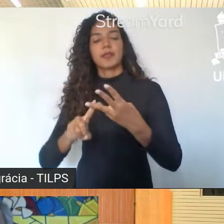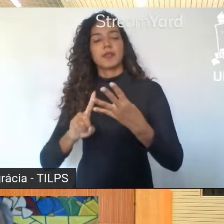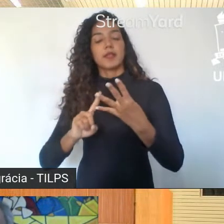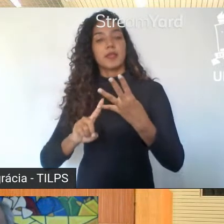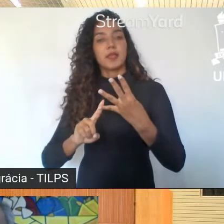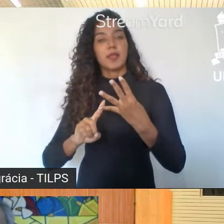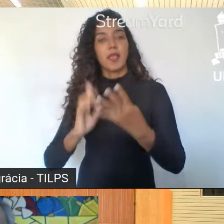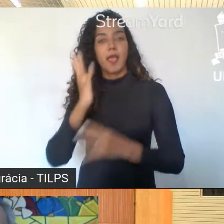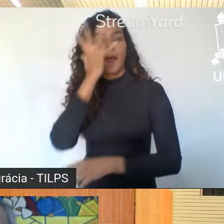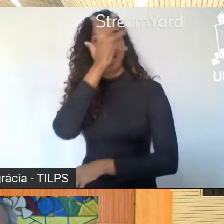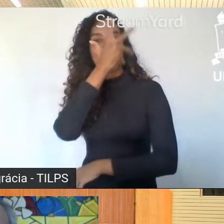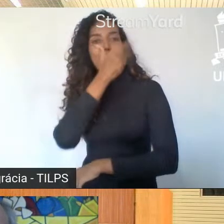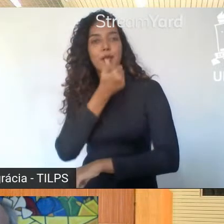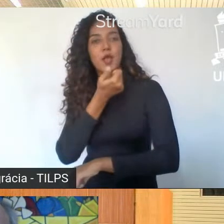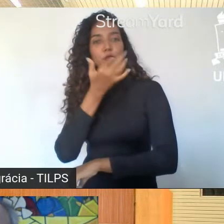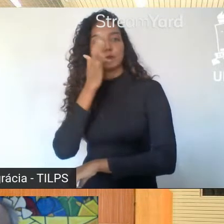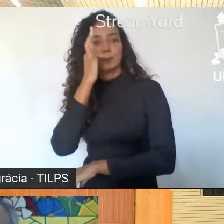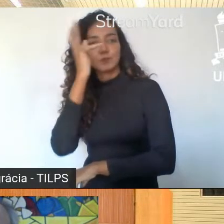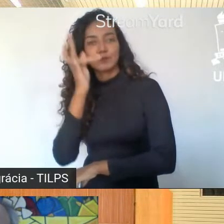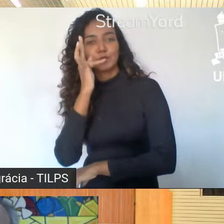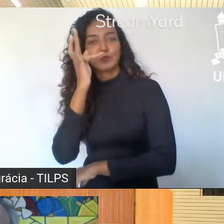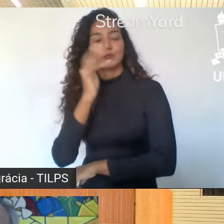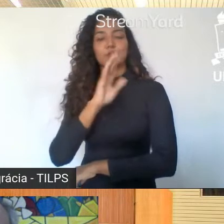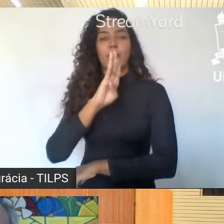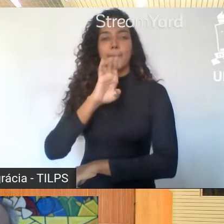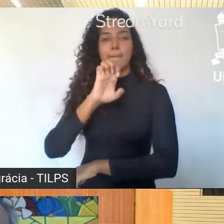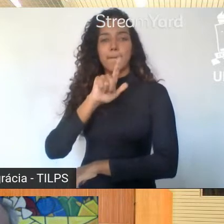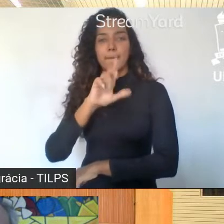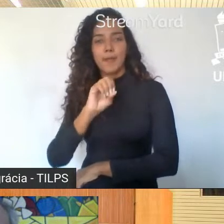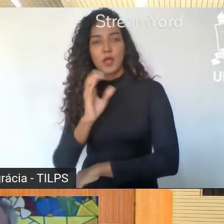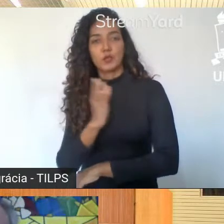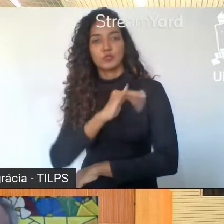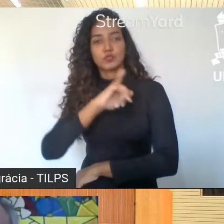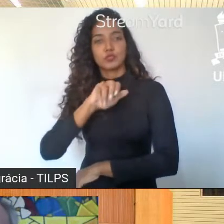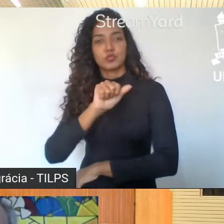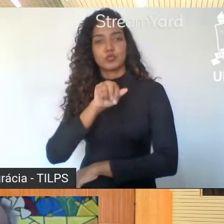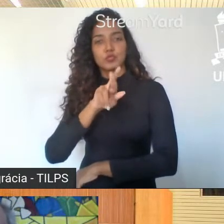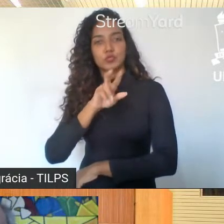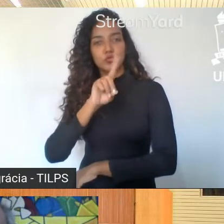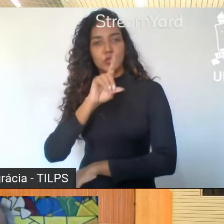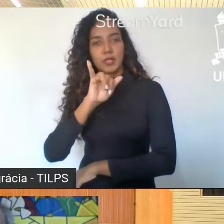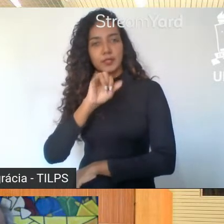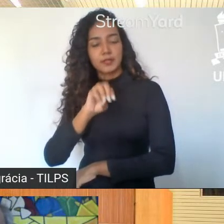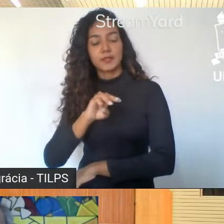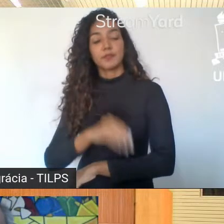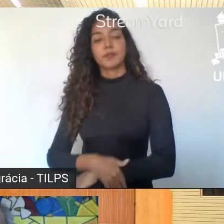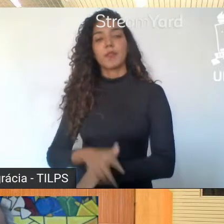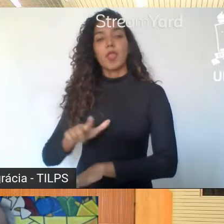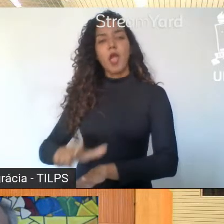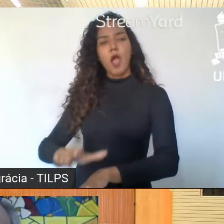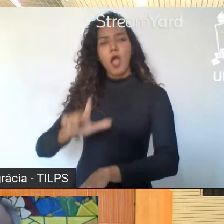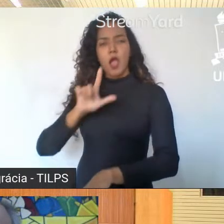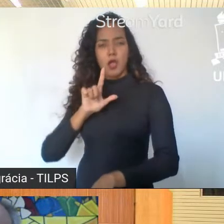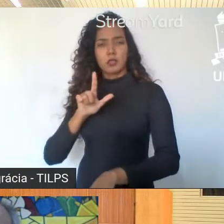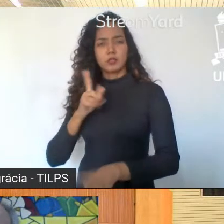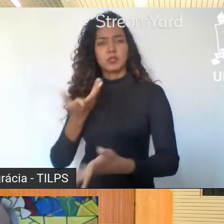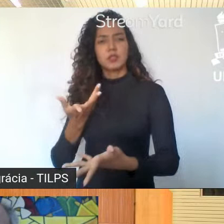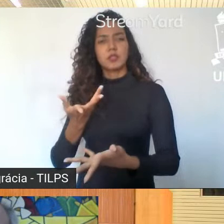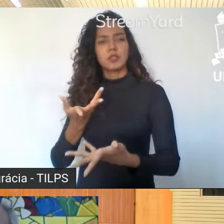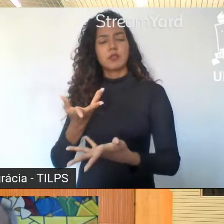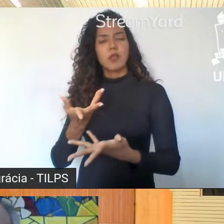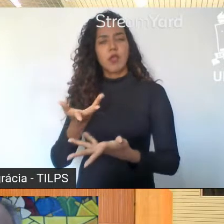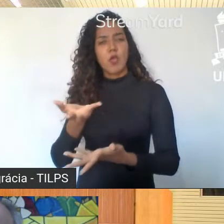Jardim. Antes de devolver a palavra para o mestre cerimônia, eu queria fazer um registro do